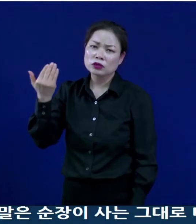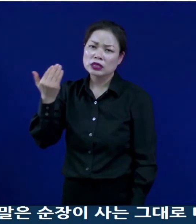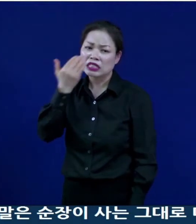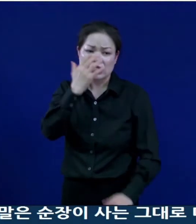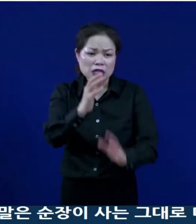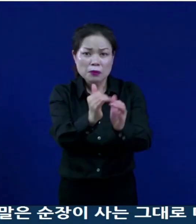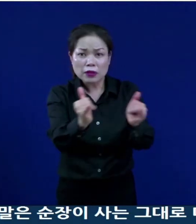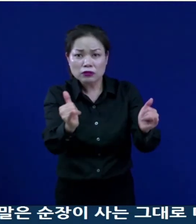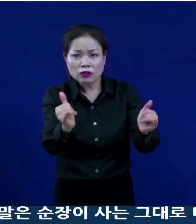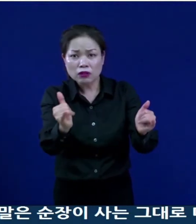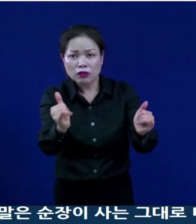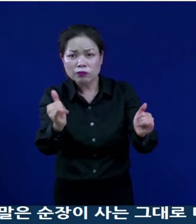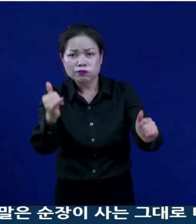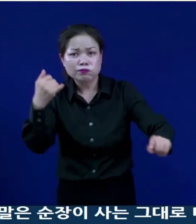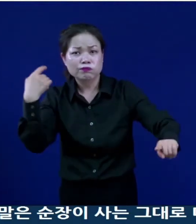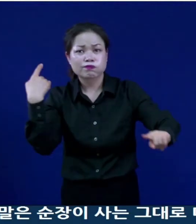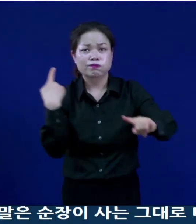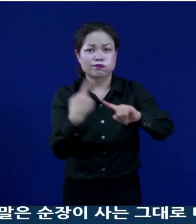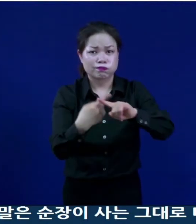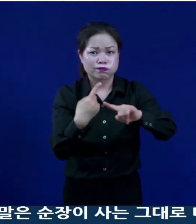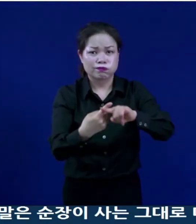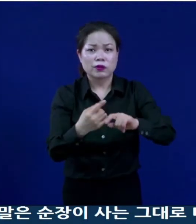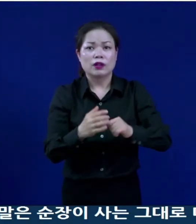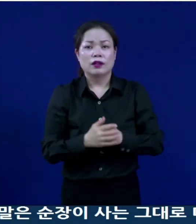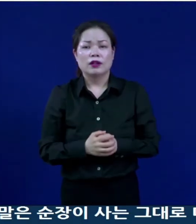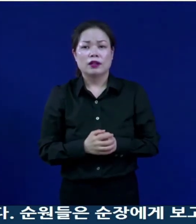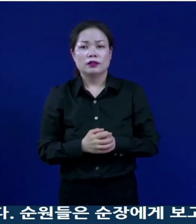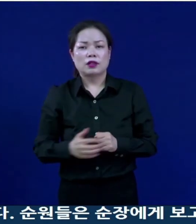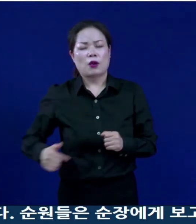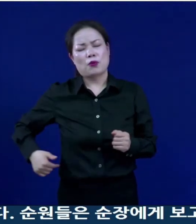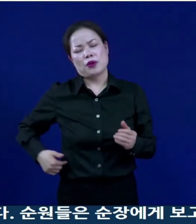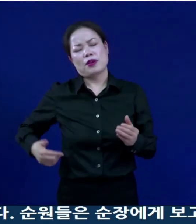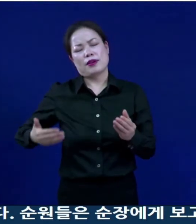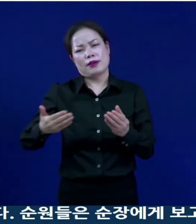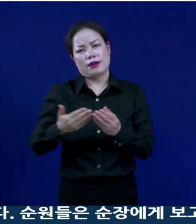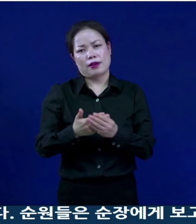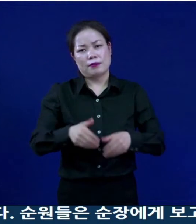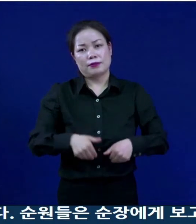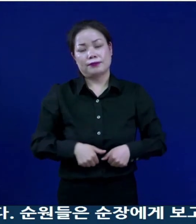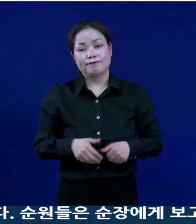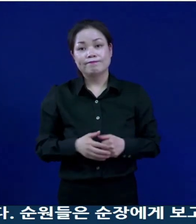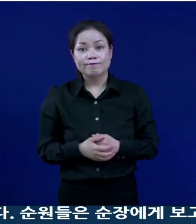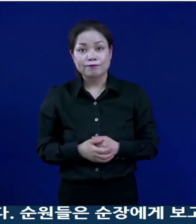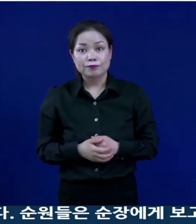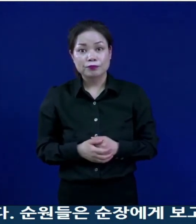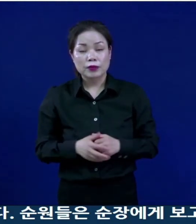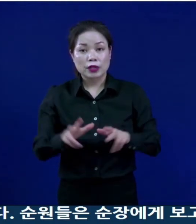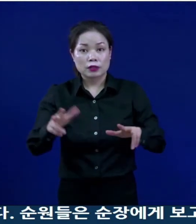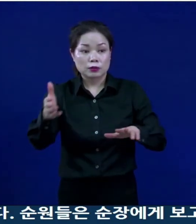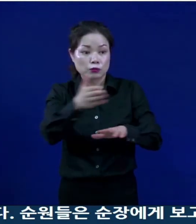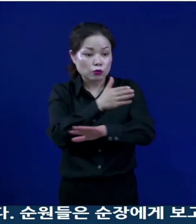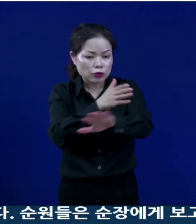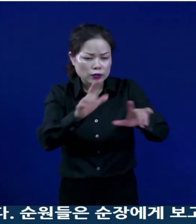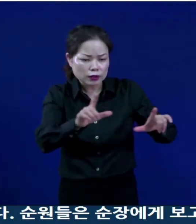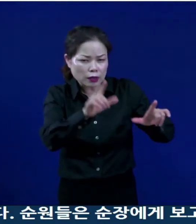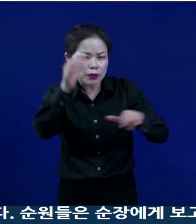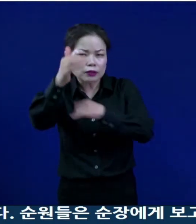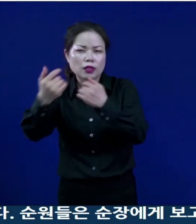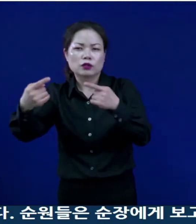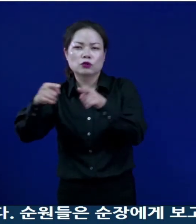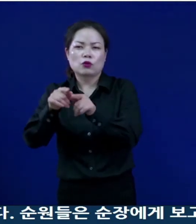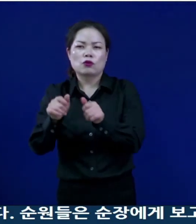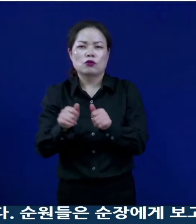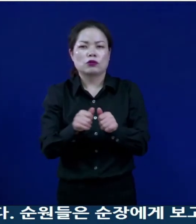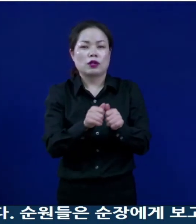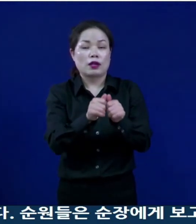이스라엘 백성들과 전혀 다를 바가 없구나 하고 회개하셔야 합니다. 그리고 지금부터 우리의 삶에서 하나님과 동행하는